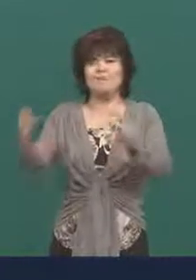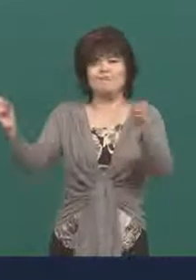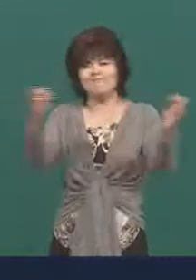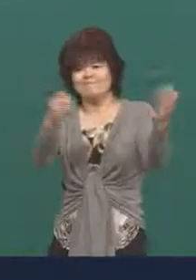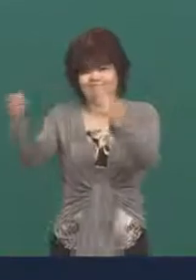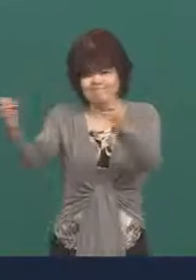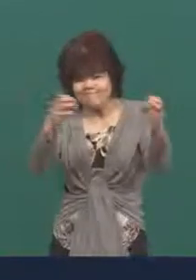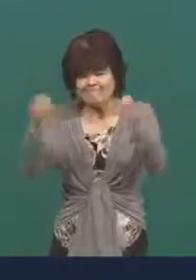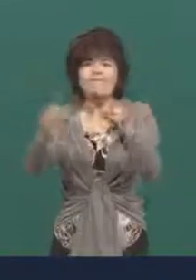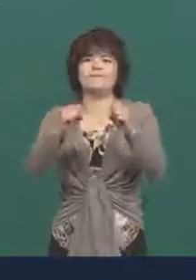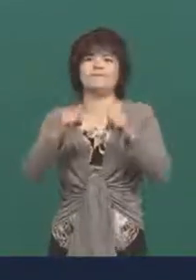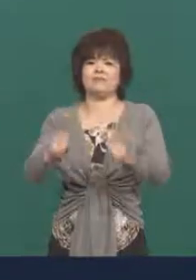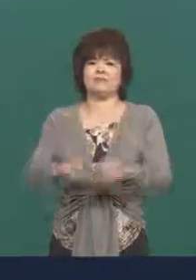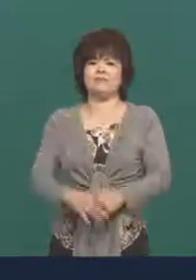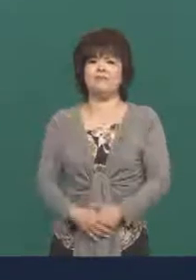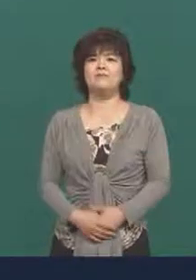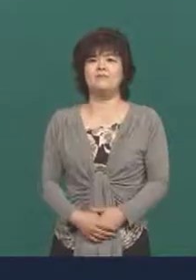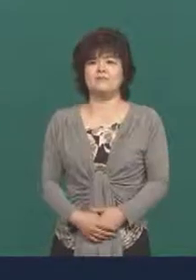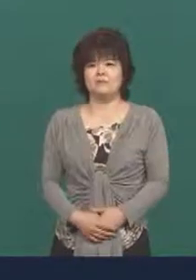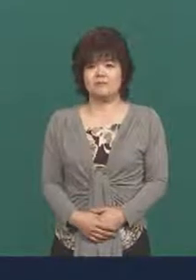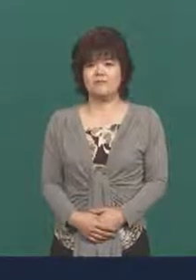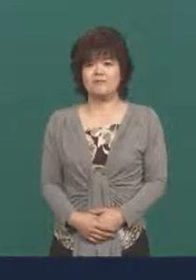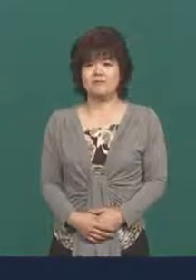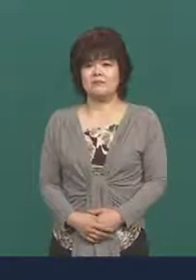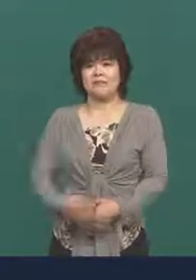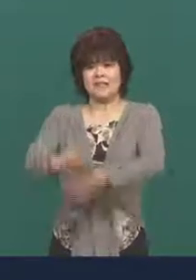パネルディスカッションで考えます。